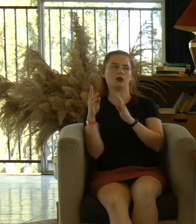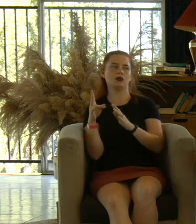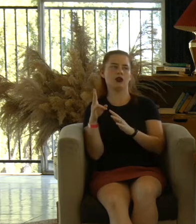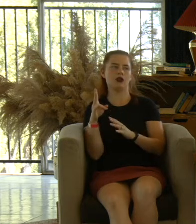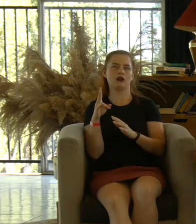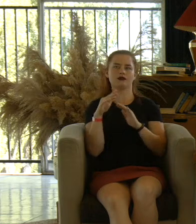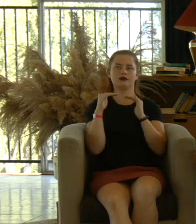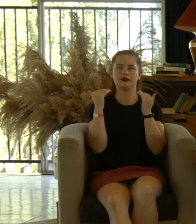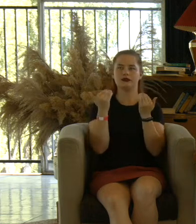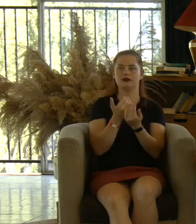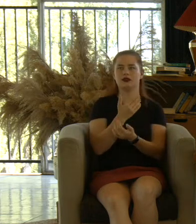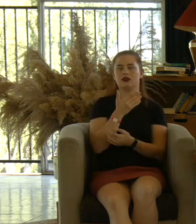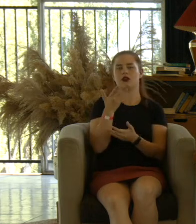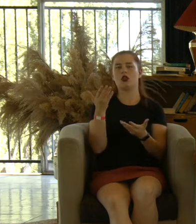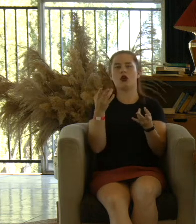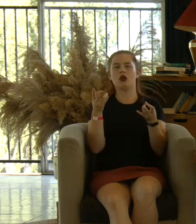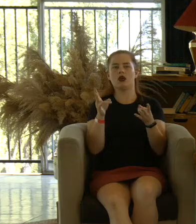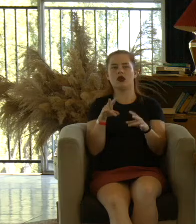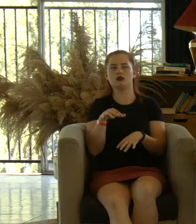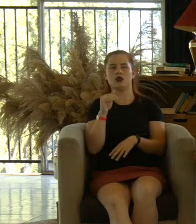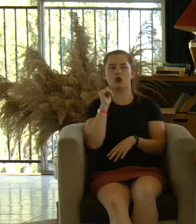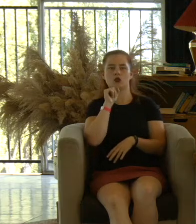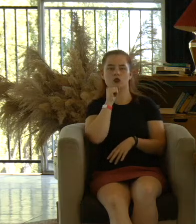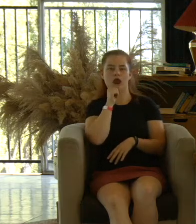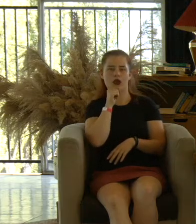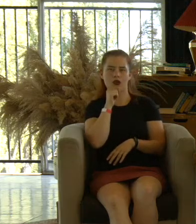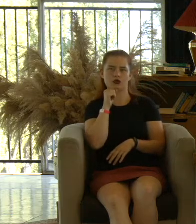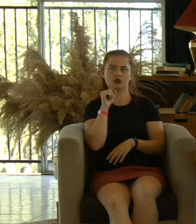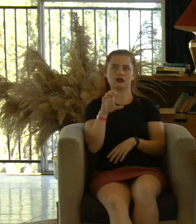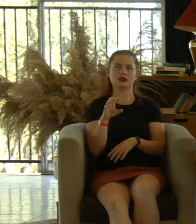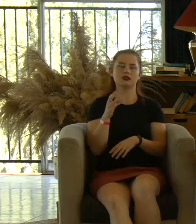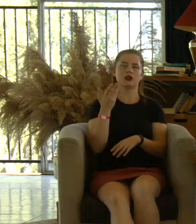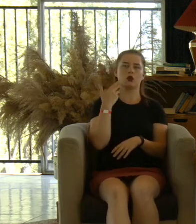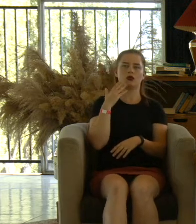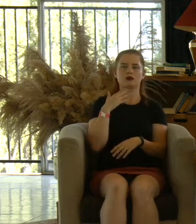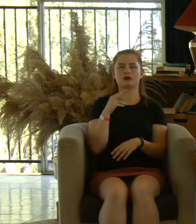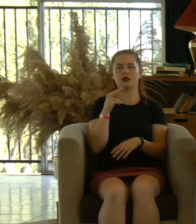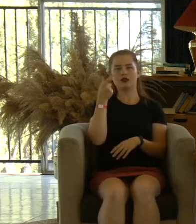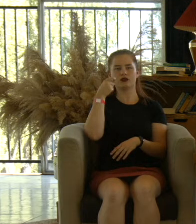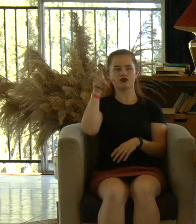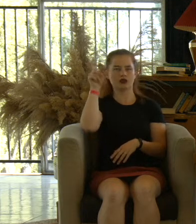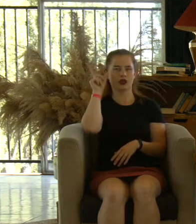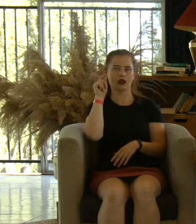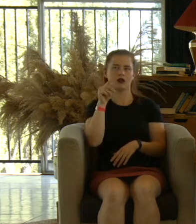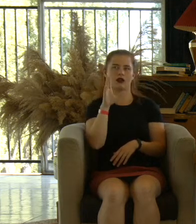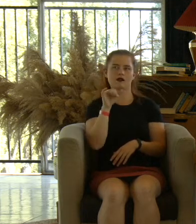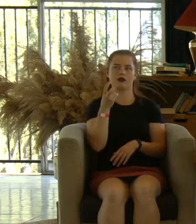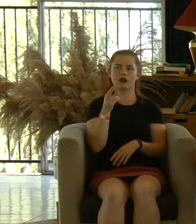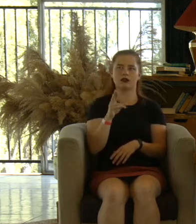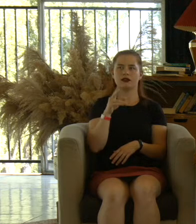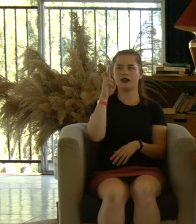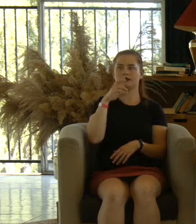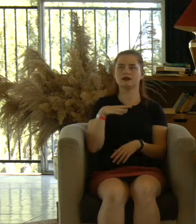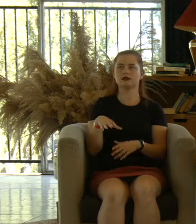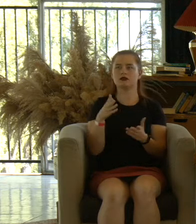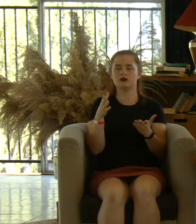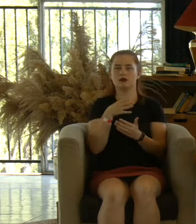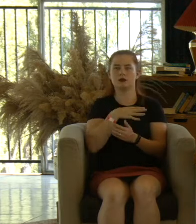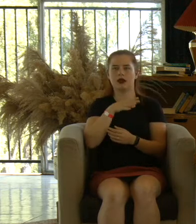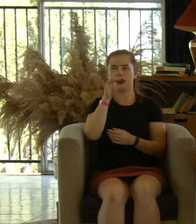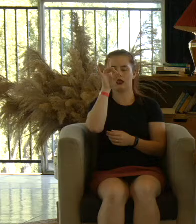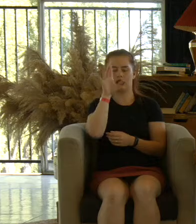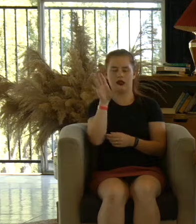в тени, оставшиеся у дедушки, более того, из Румынии, Чехии, Венгрии и вообще любых других стран, которые были всегда неизвестны по